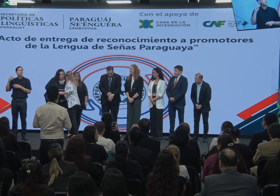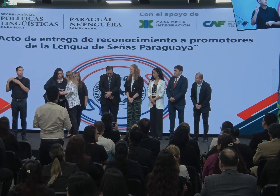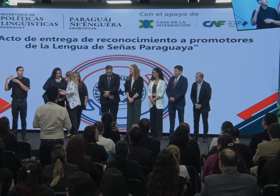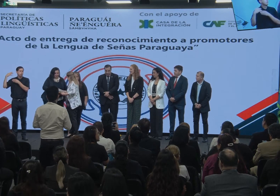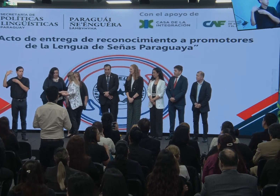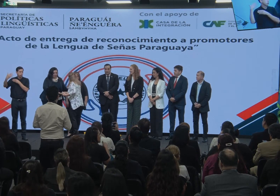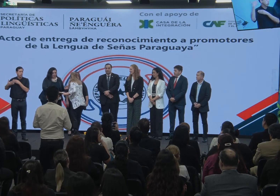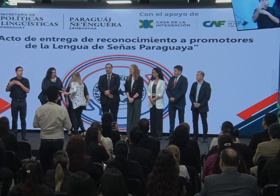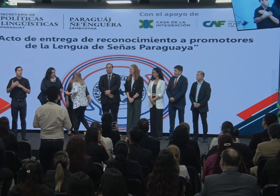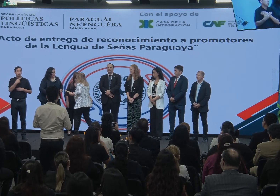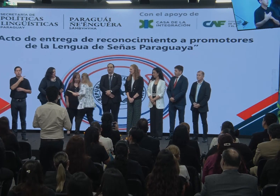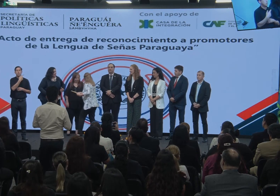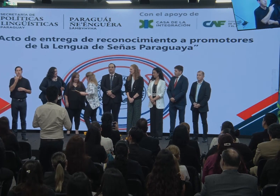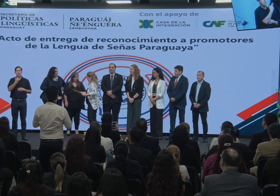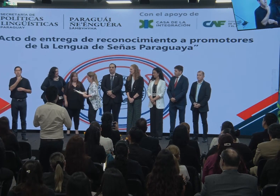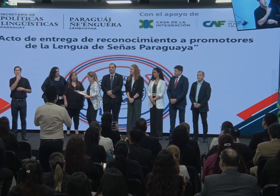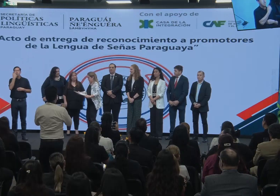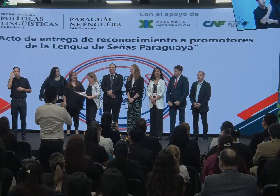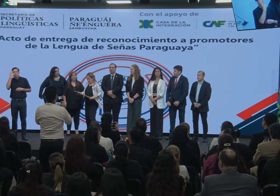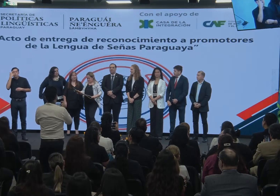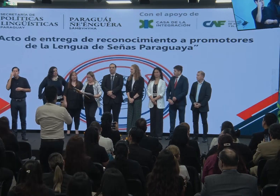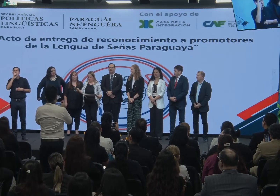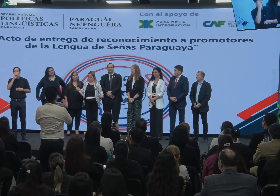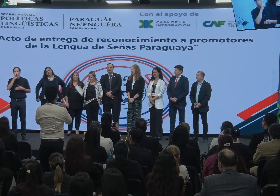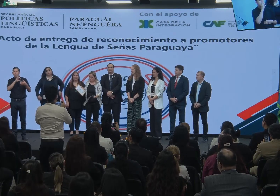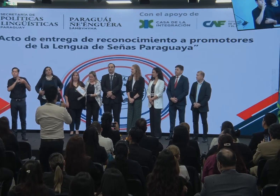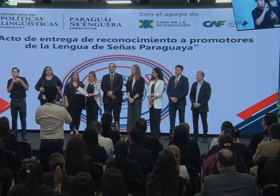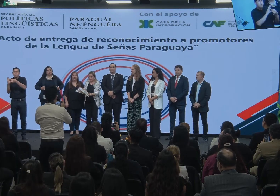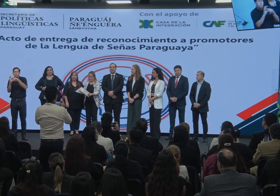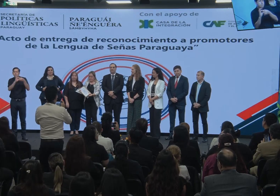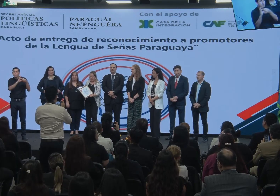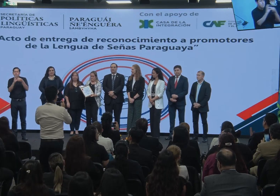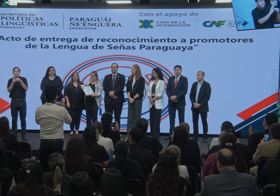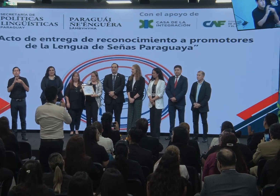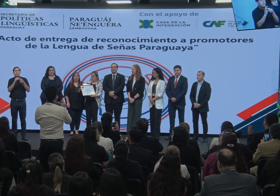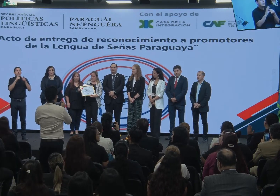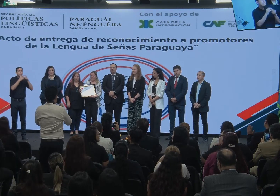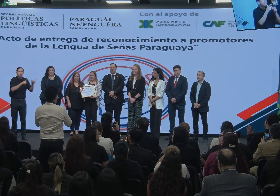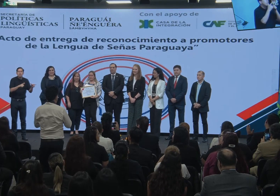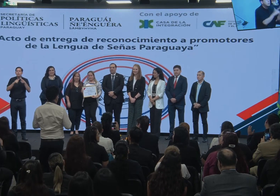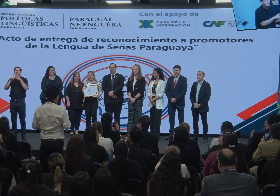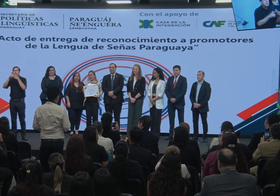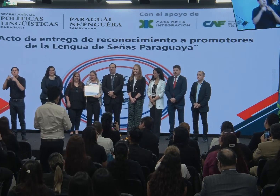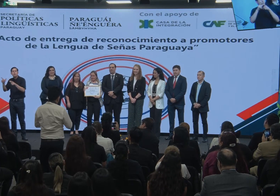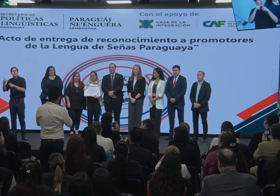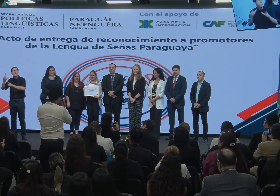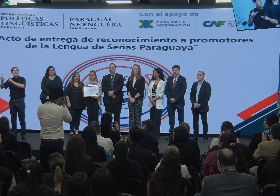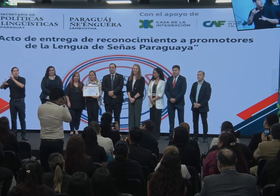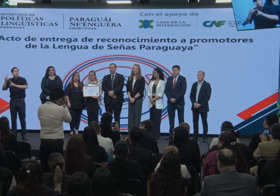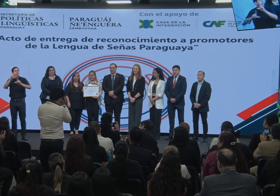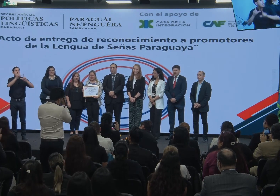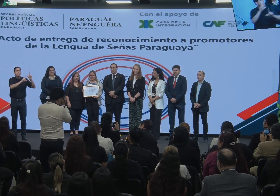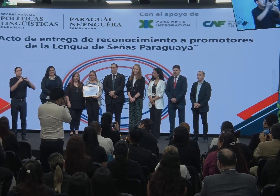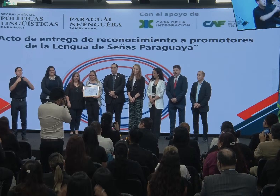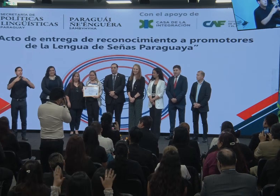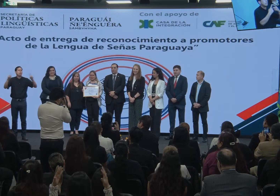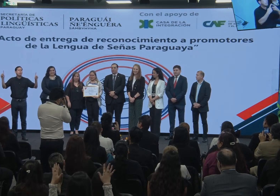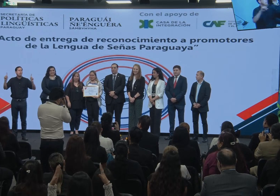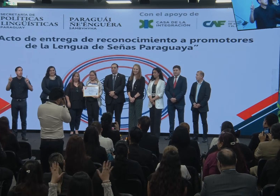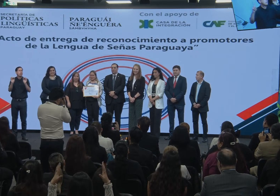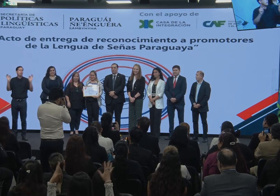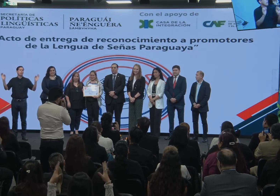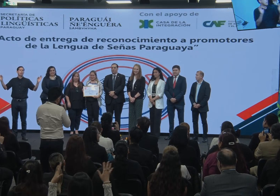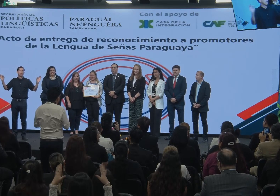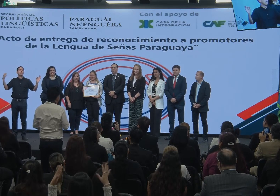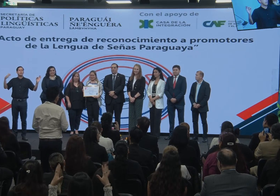excelencia dos sistemas lingüísticos de naturaleza totalmente distinta: la lengua de señas paraguaya, que es